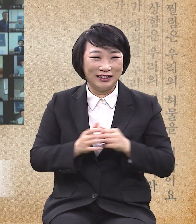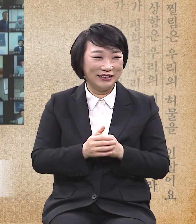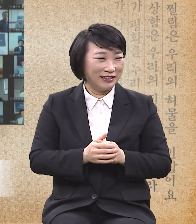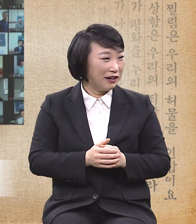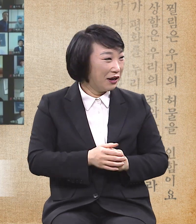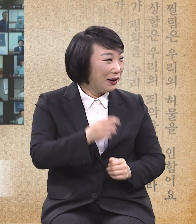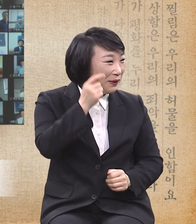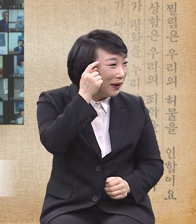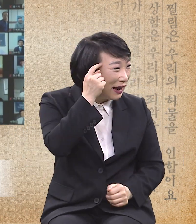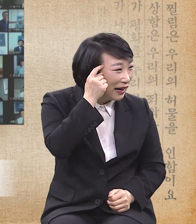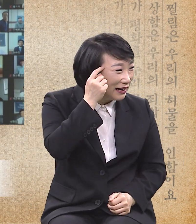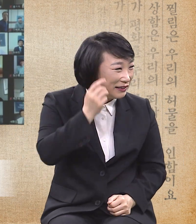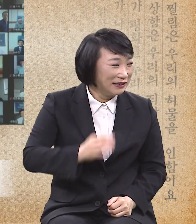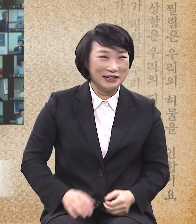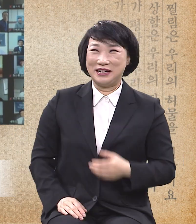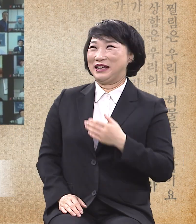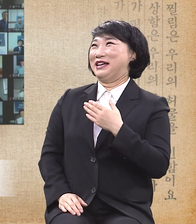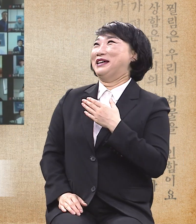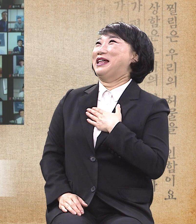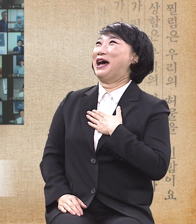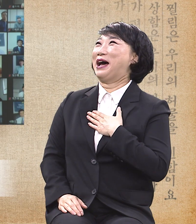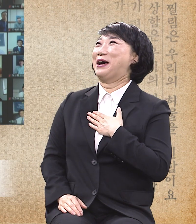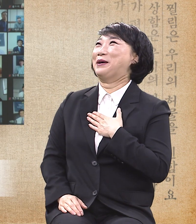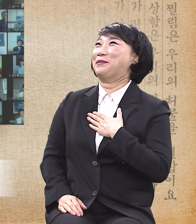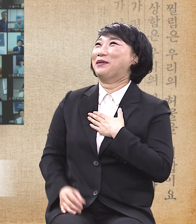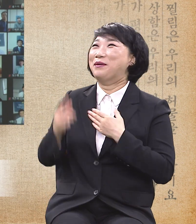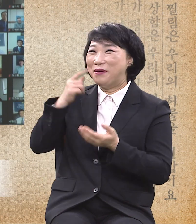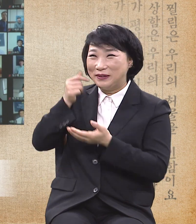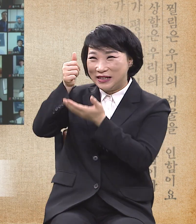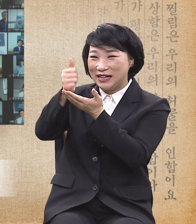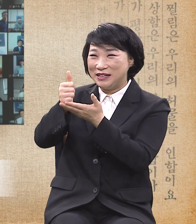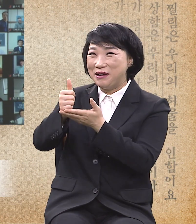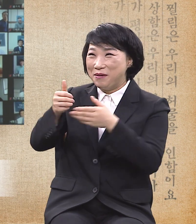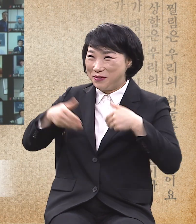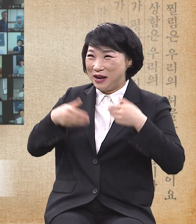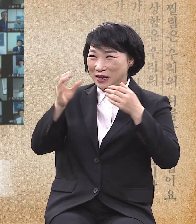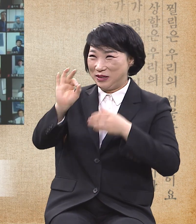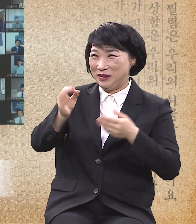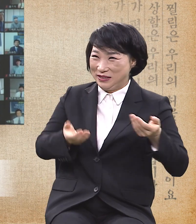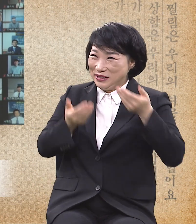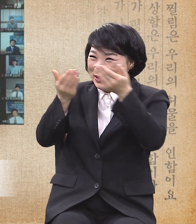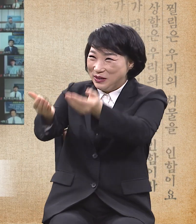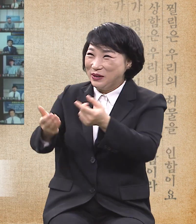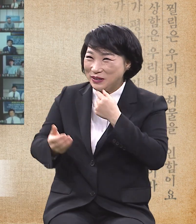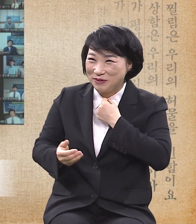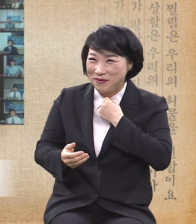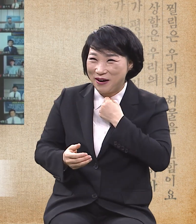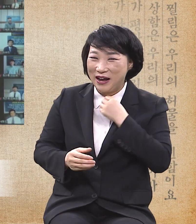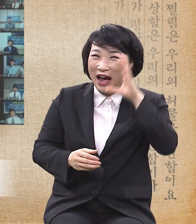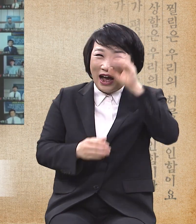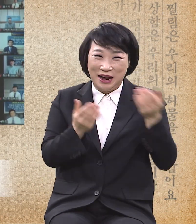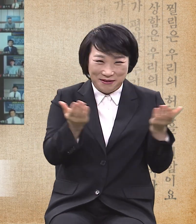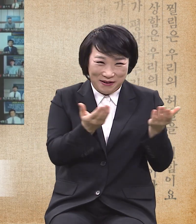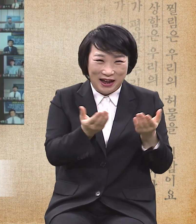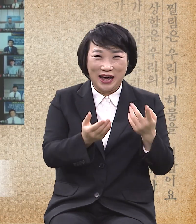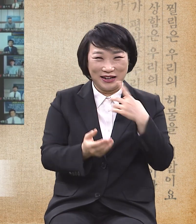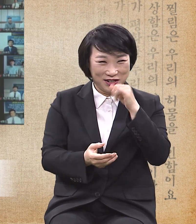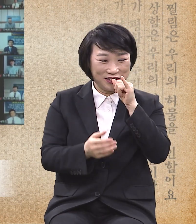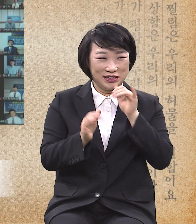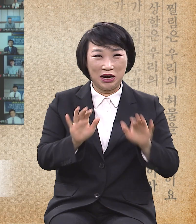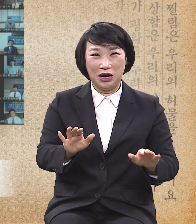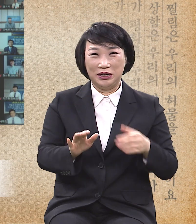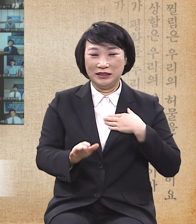무슨 일이야? 제가요, 목사님 용돈 드리려고요. 아르바이트를 했는데요.